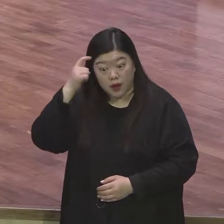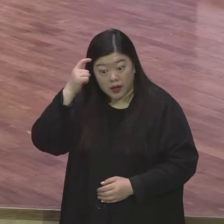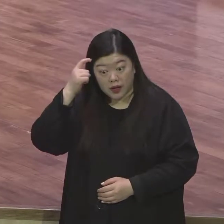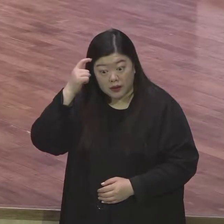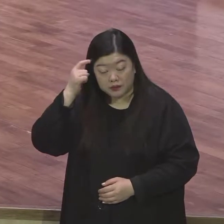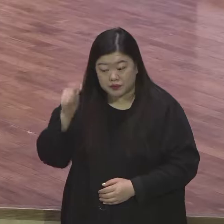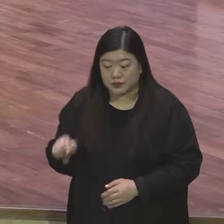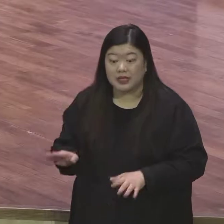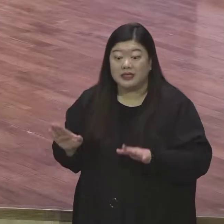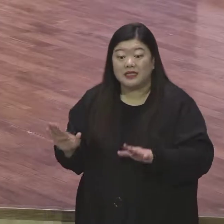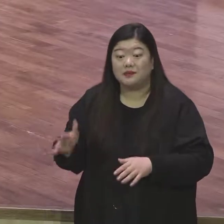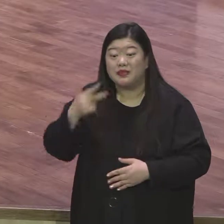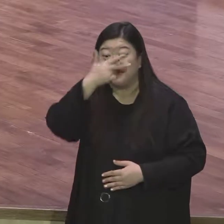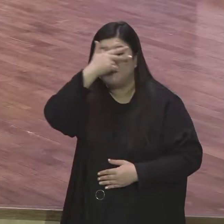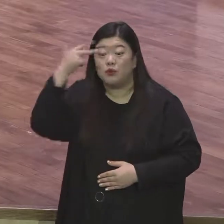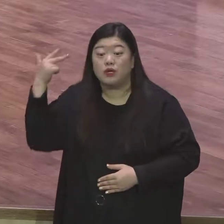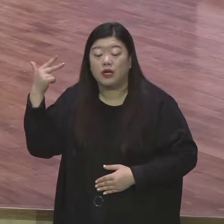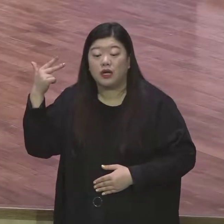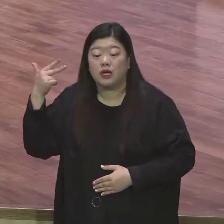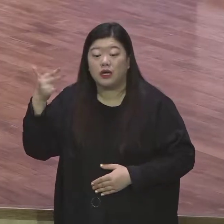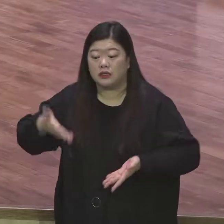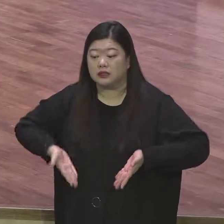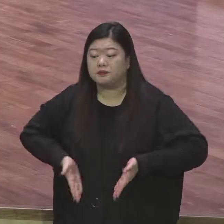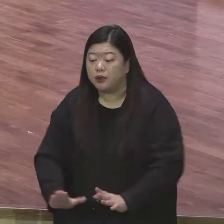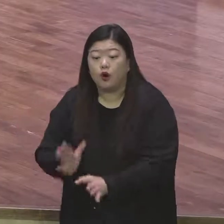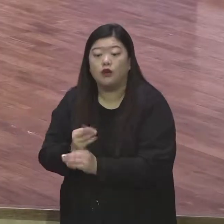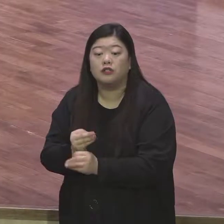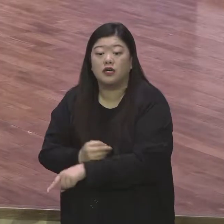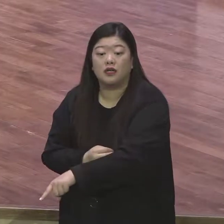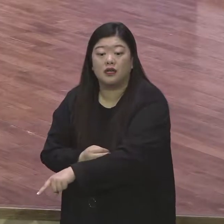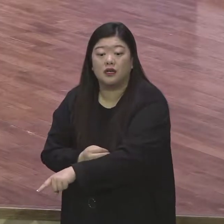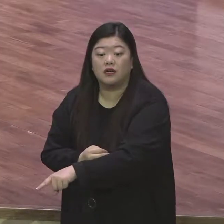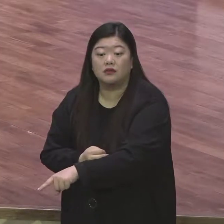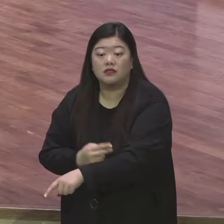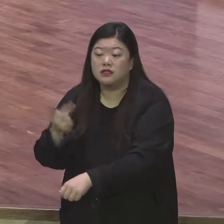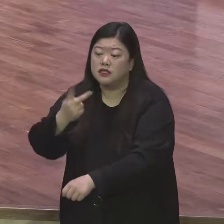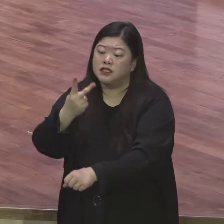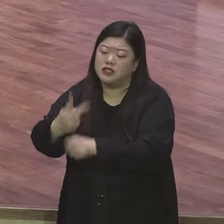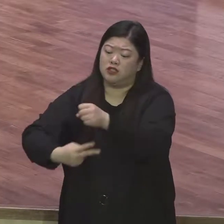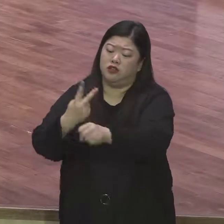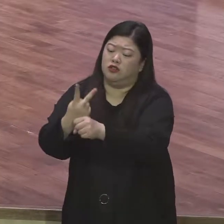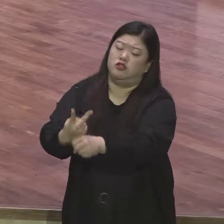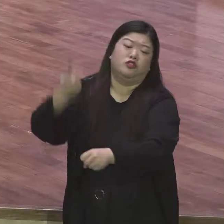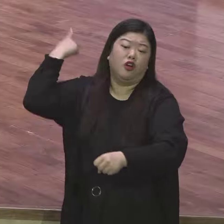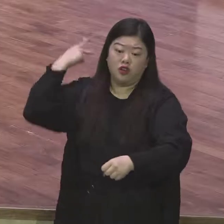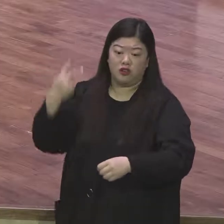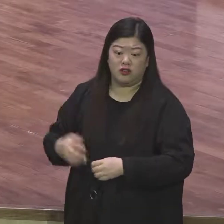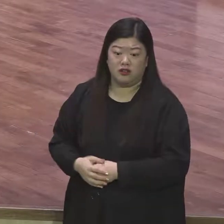2000년 동안 지금 디모데 말하고 있어요. 2000년 동안 디모데